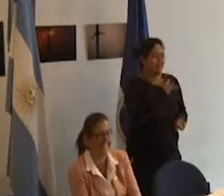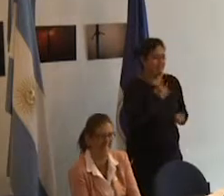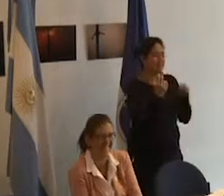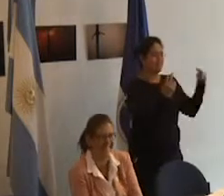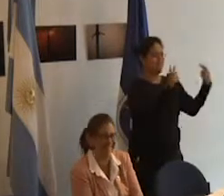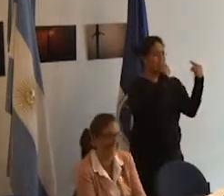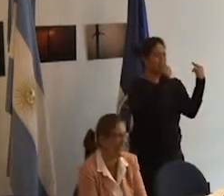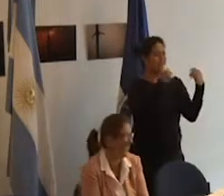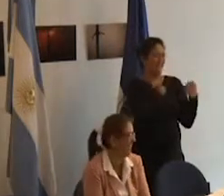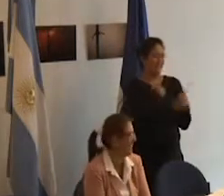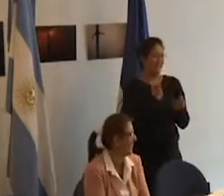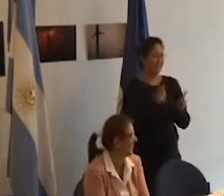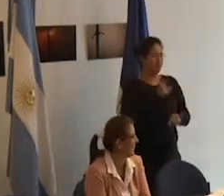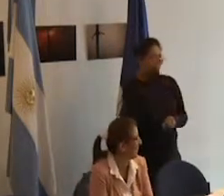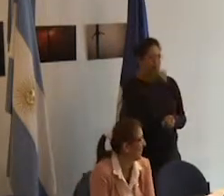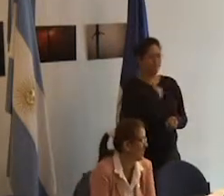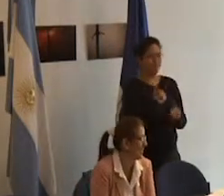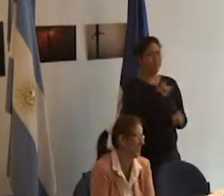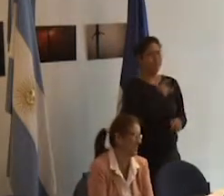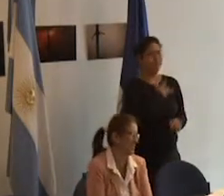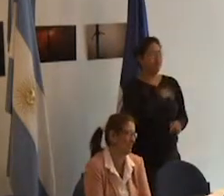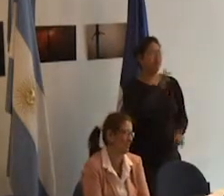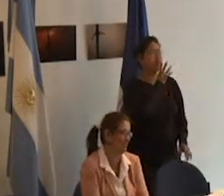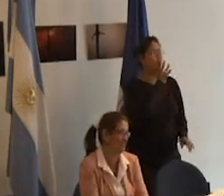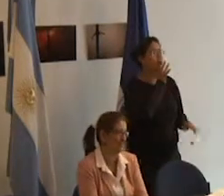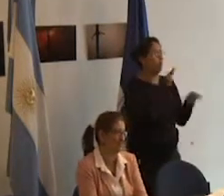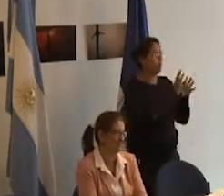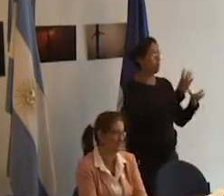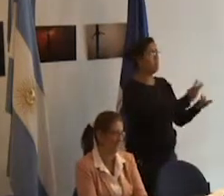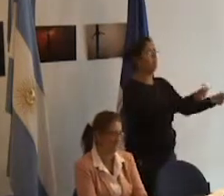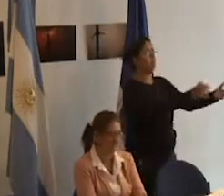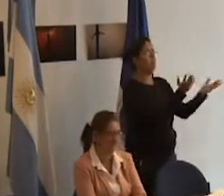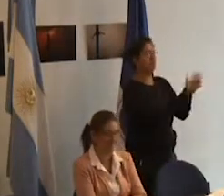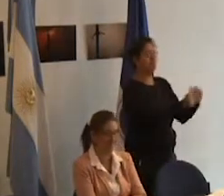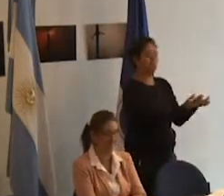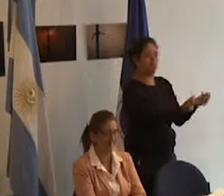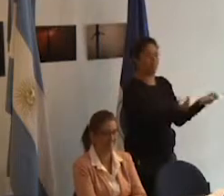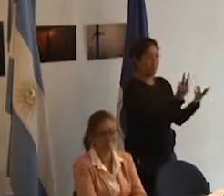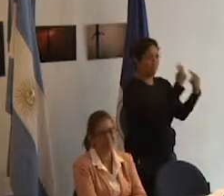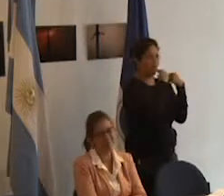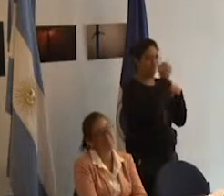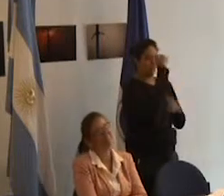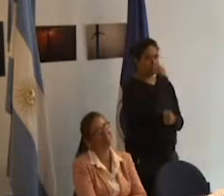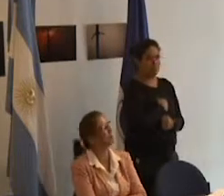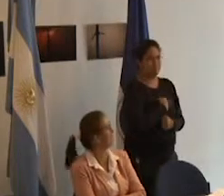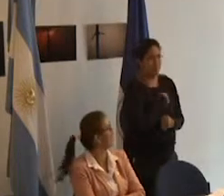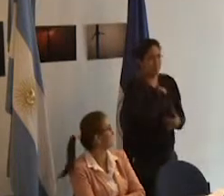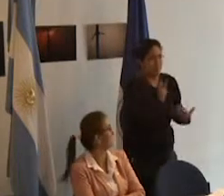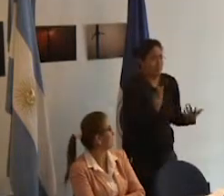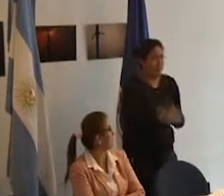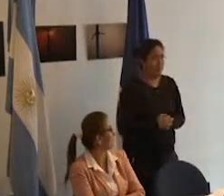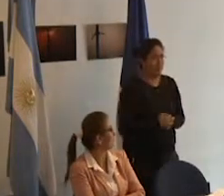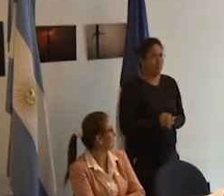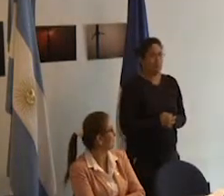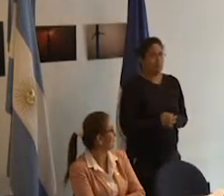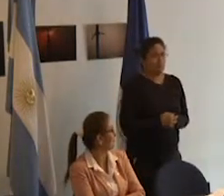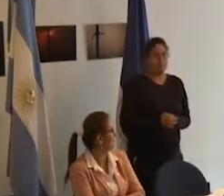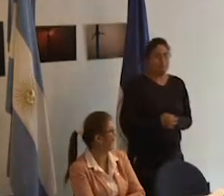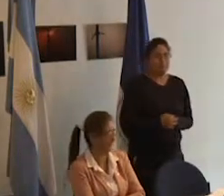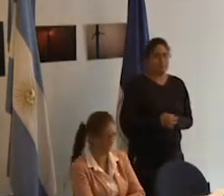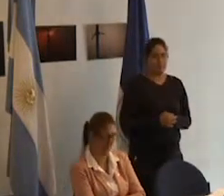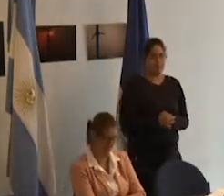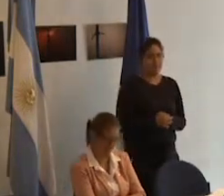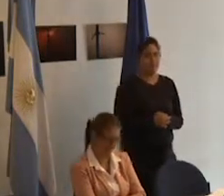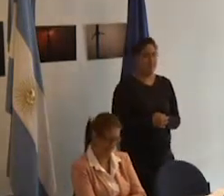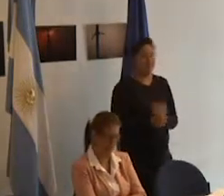me están mirando, porque si no yo estoy sintiendo que estoy hablando como a la nada, ¿sí? Que no me están poniendo atención.